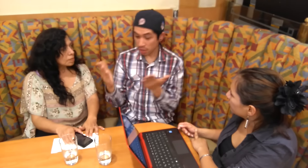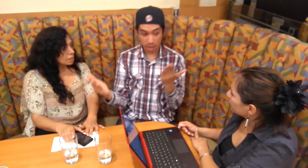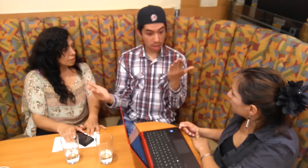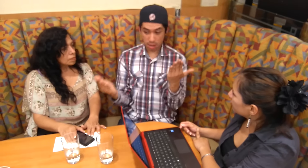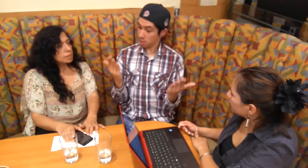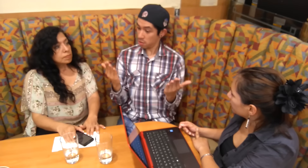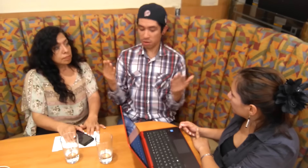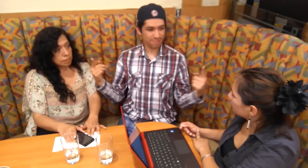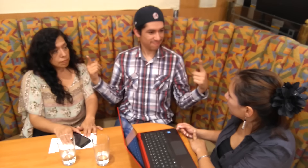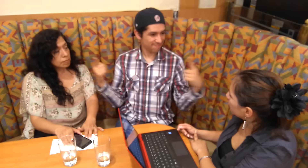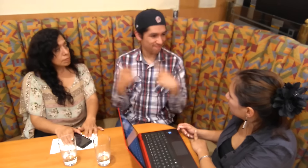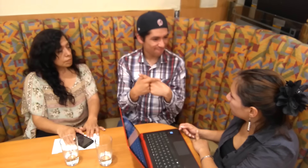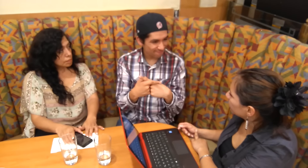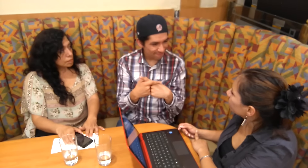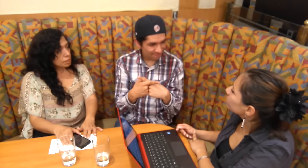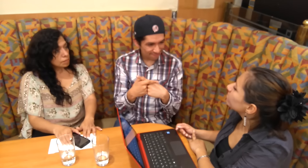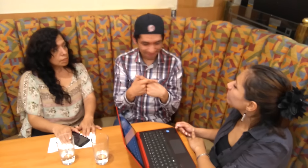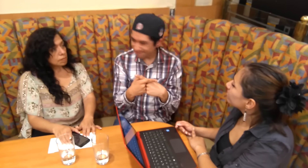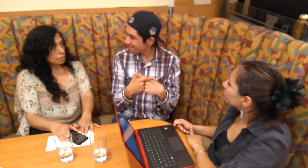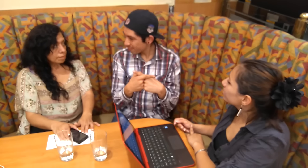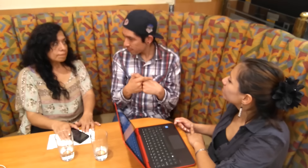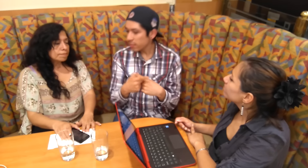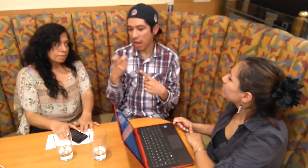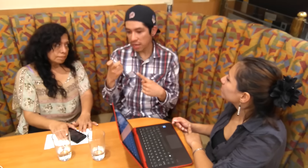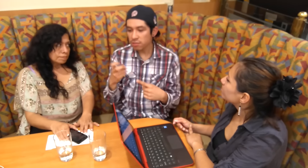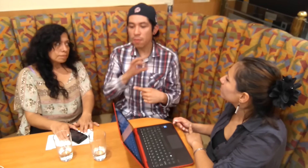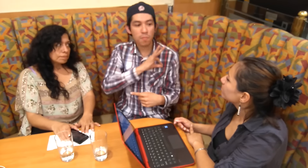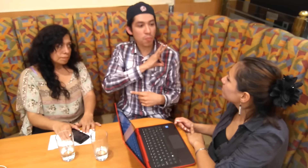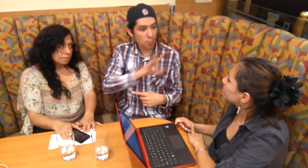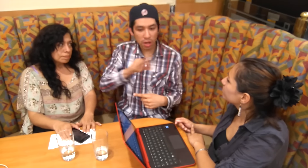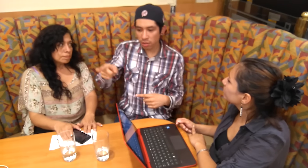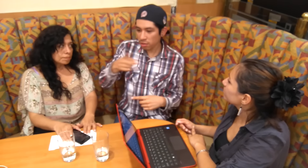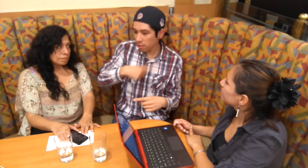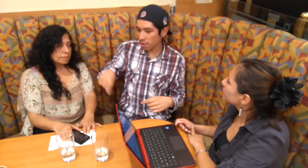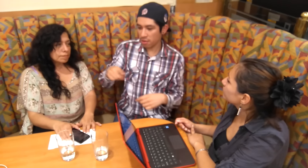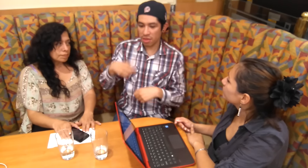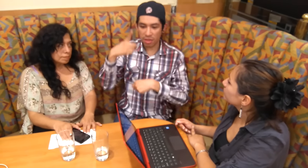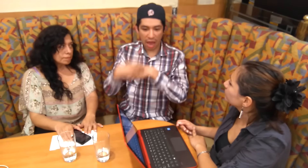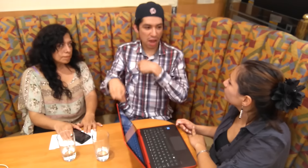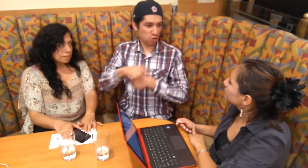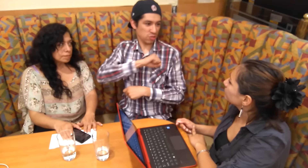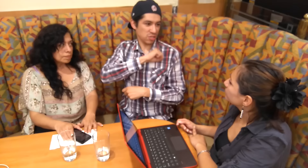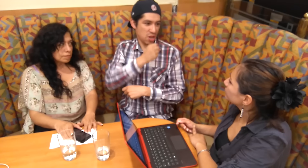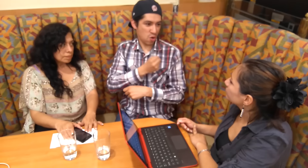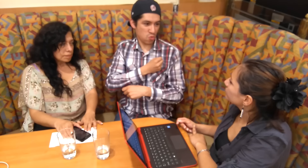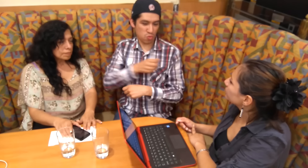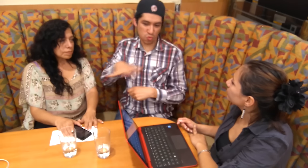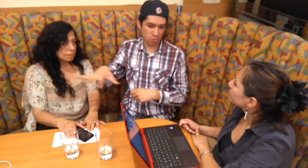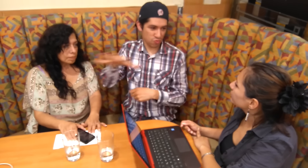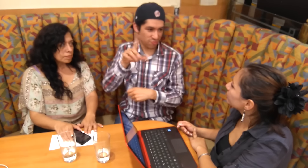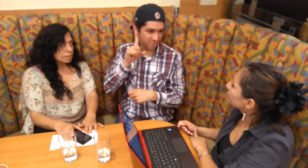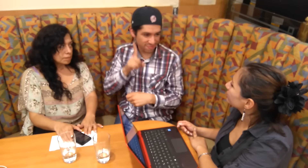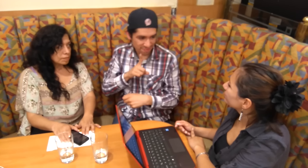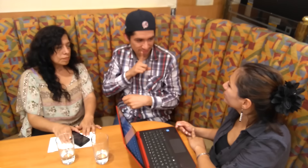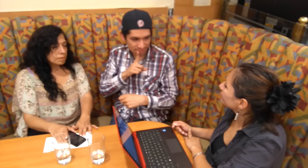Discapacidad, estas dos no hay equidad. Por eso, nosotros debemos ver